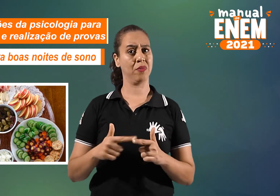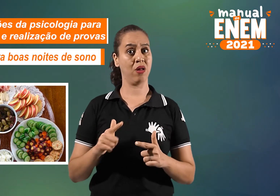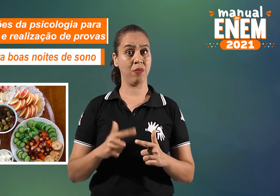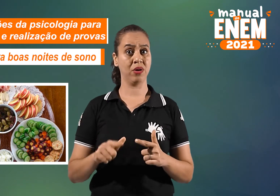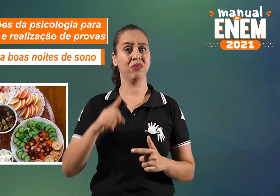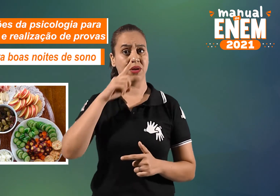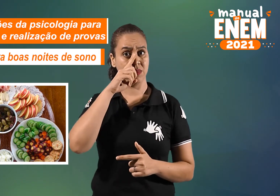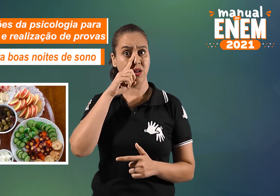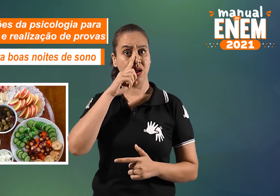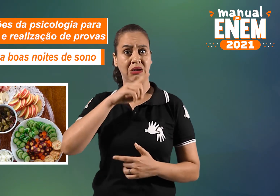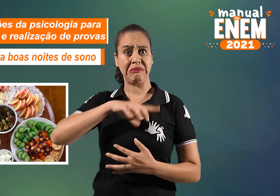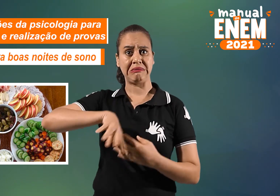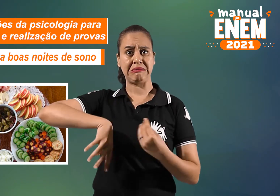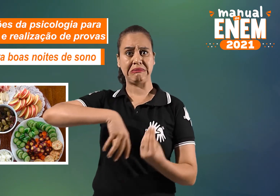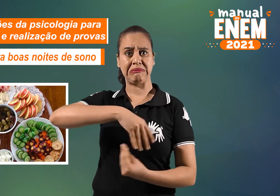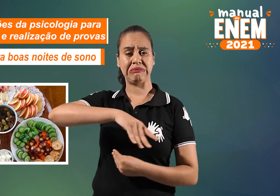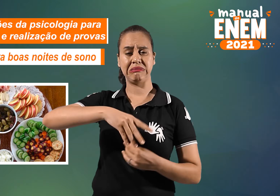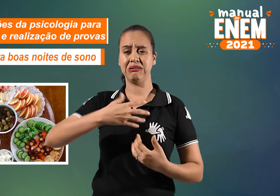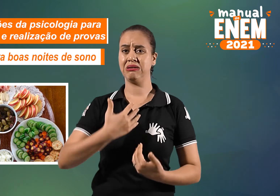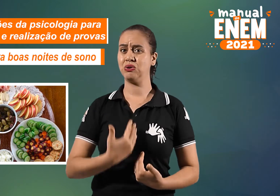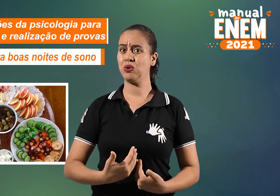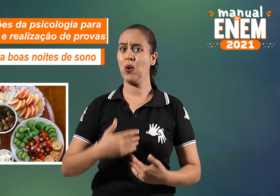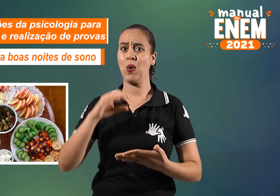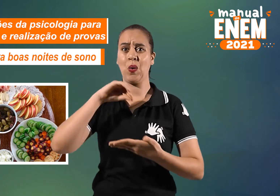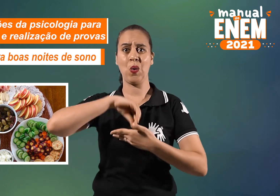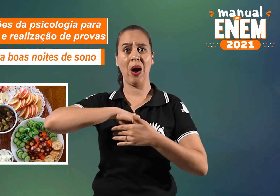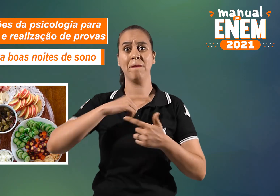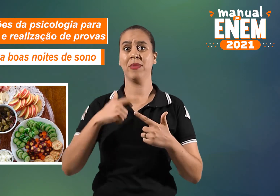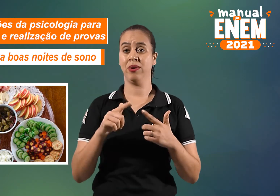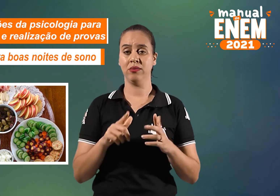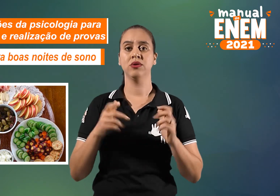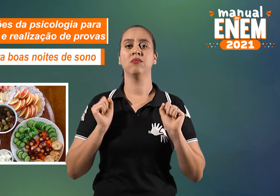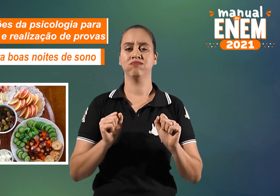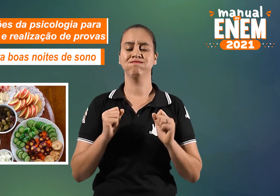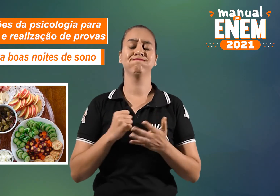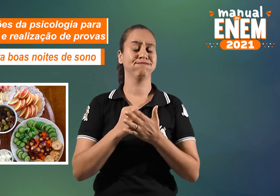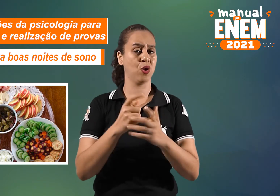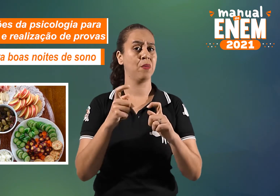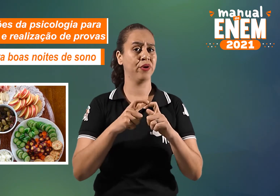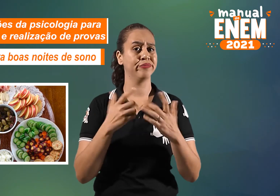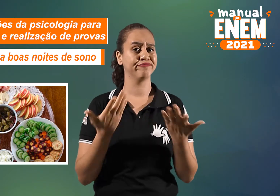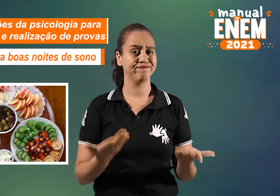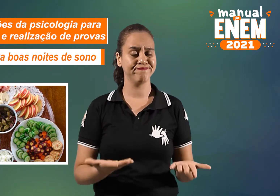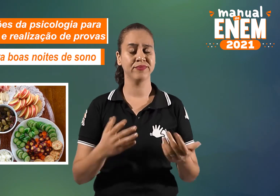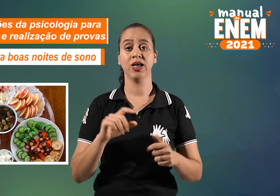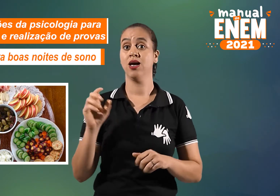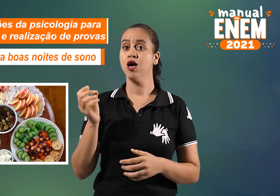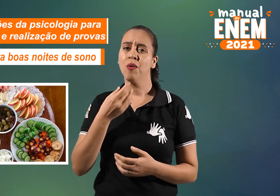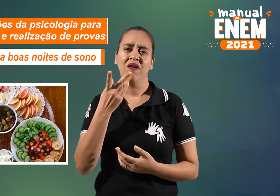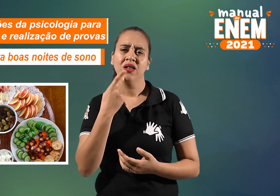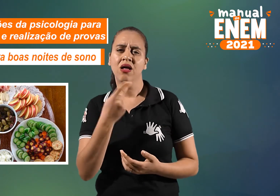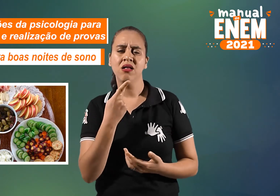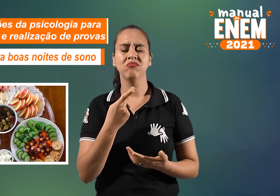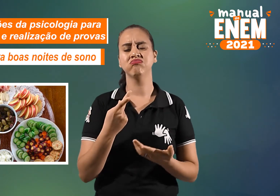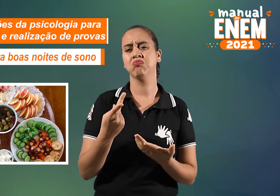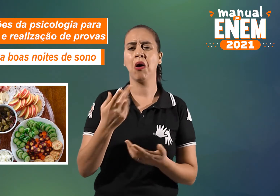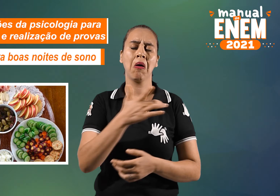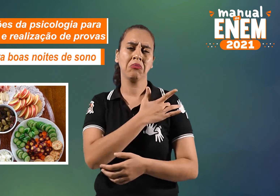e gastrite. Nesses casos, vale aí uma avaliação médica. Segundo os nutricionistas, nós devemos ingerir refeições